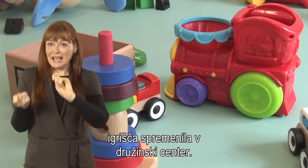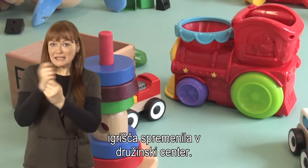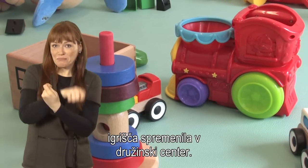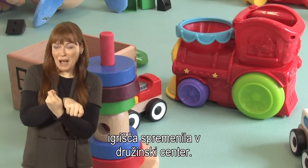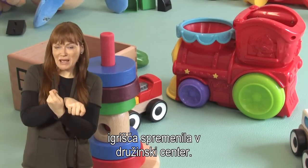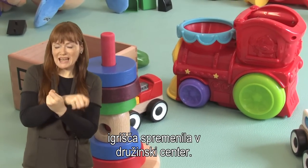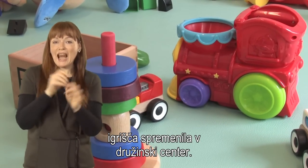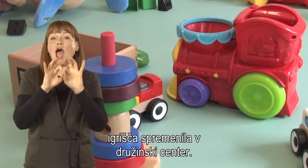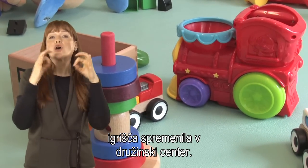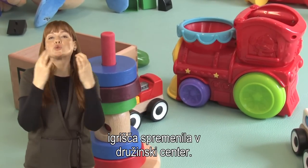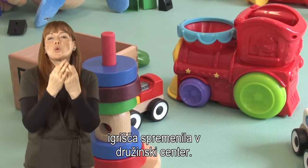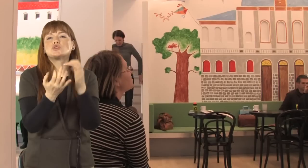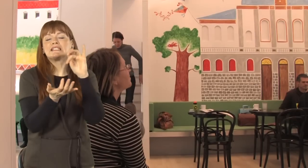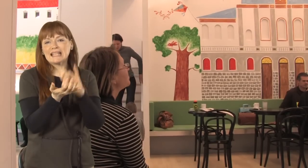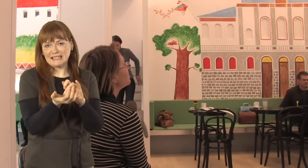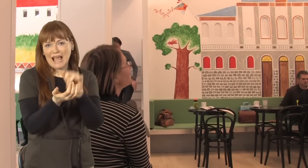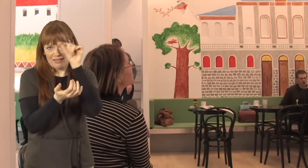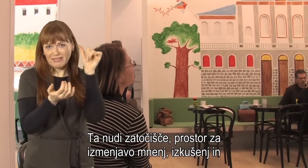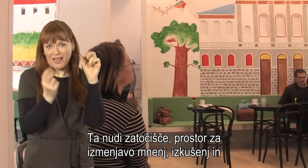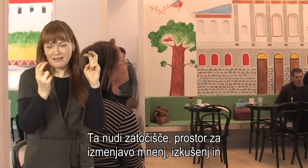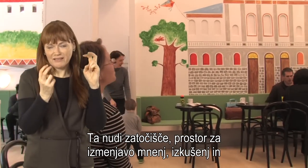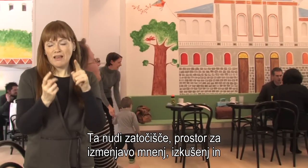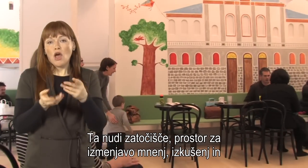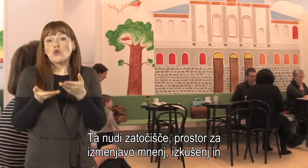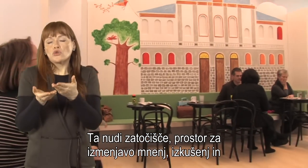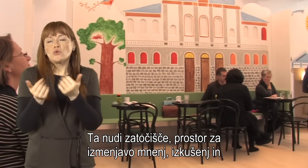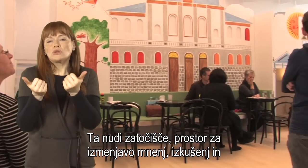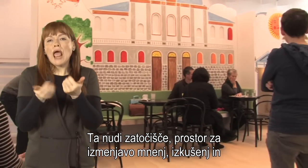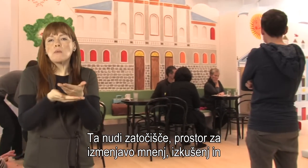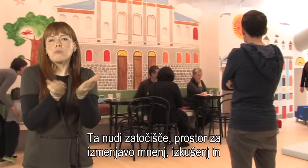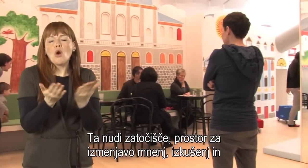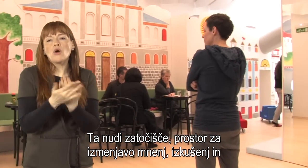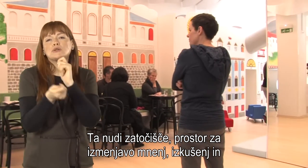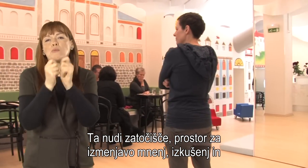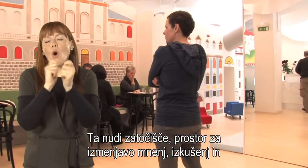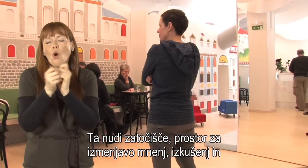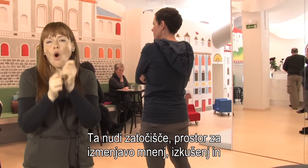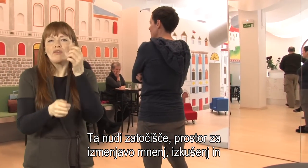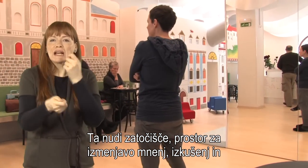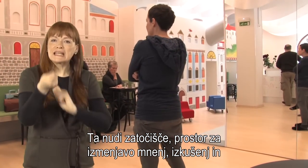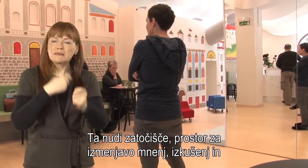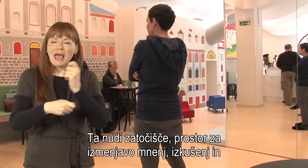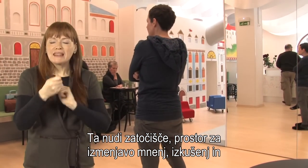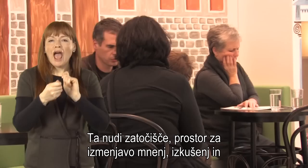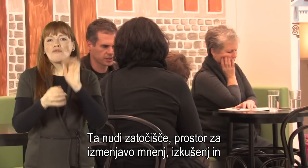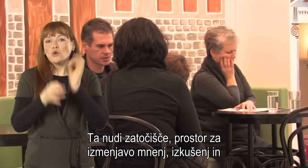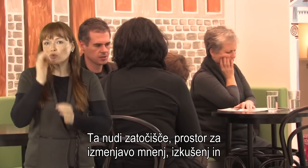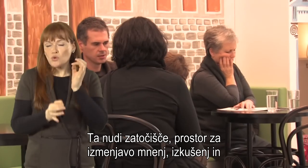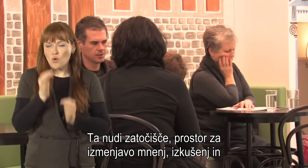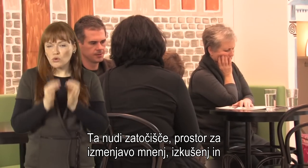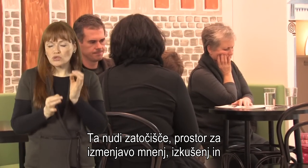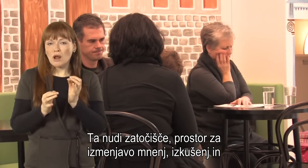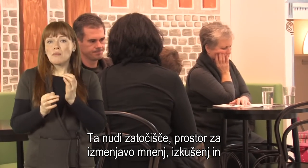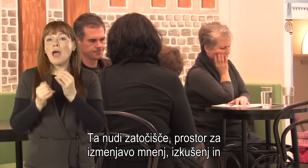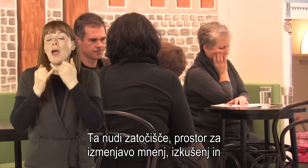v družinski center, ne, ki potem nudi eno zatočišče, en prostor za pogovor, za izmenjavo izkušenj in tako naprej, tudi